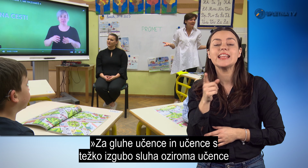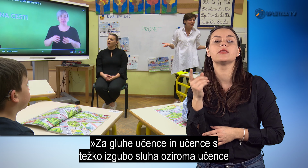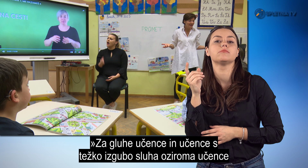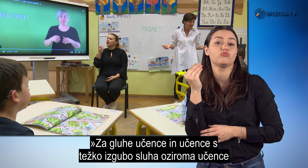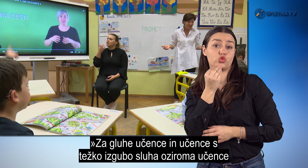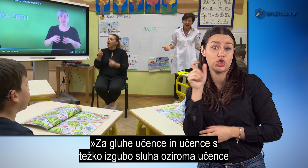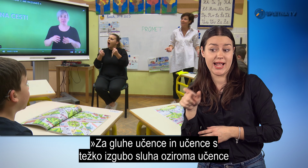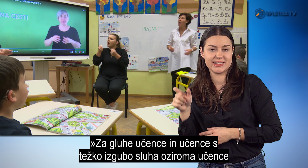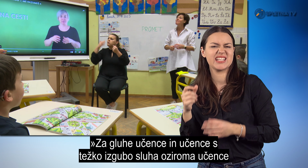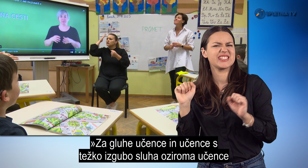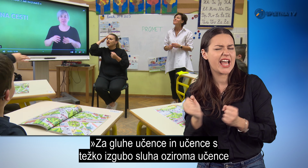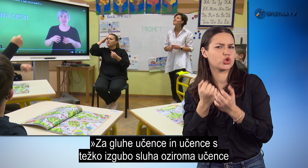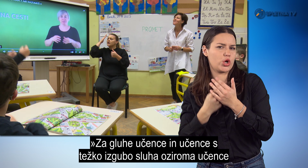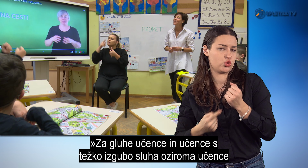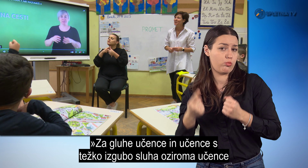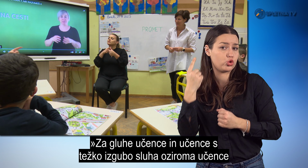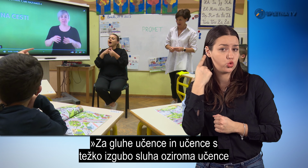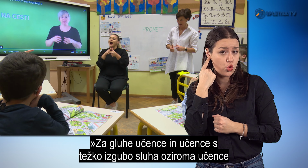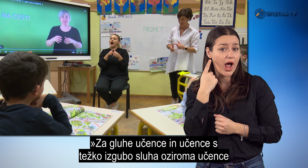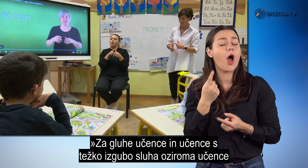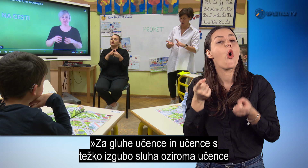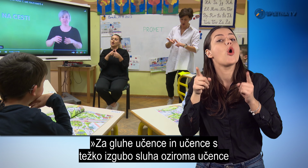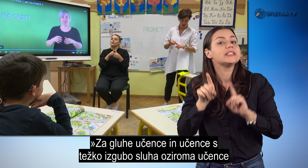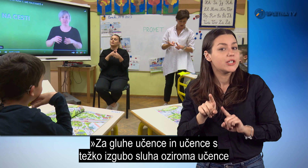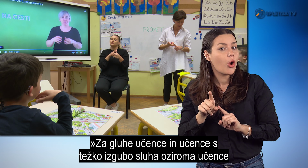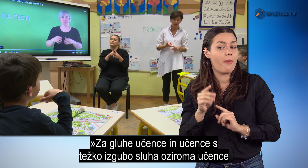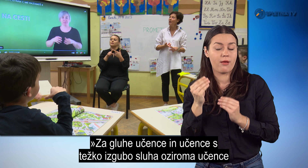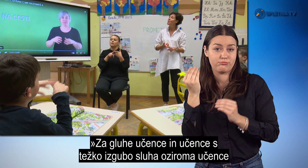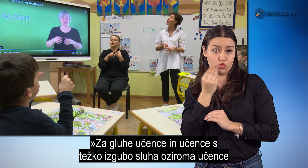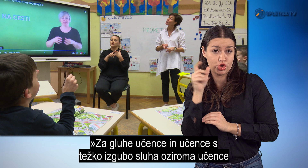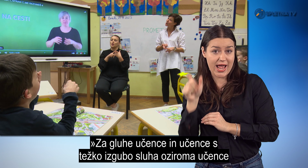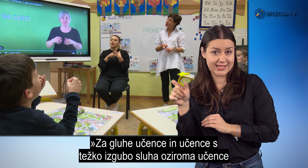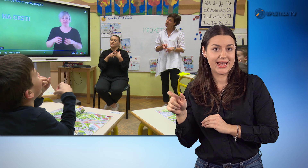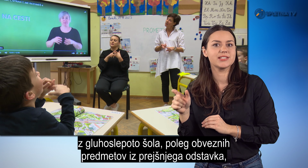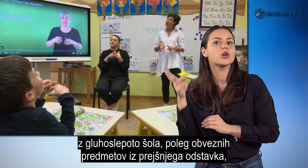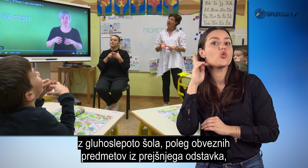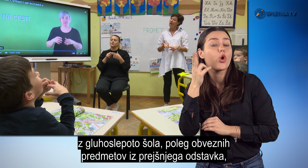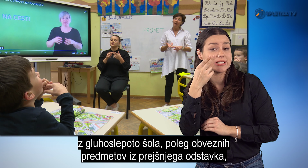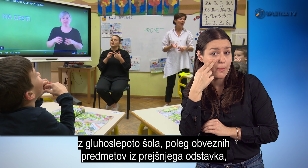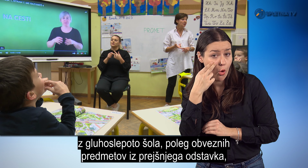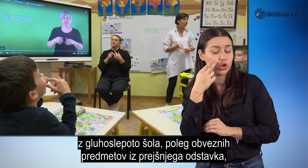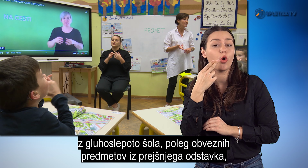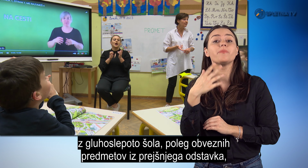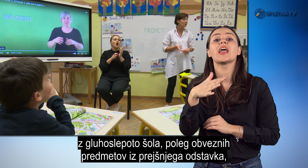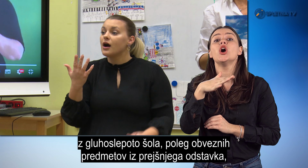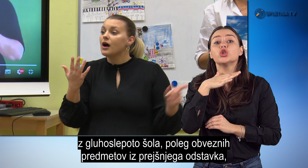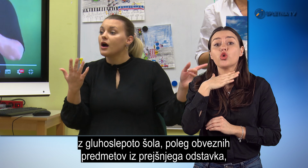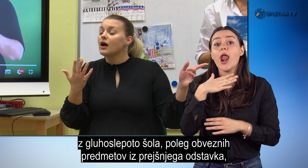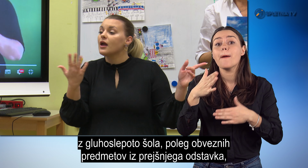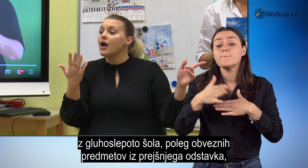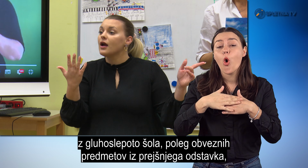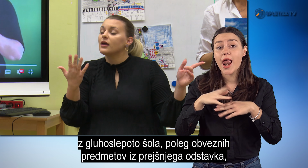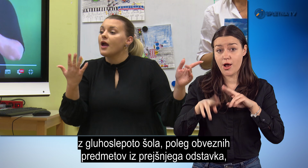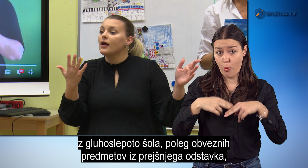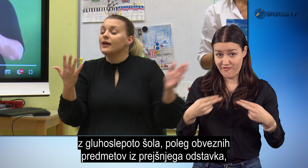s težko izgubo sluha oziroma učence z gluhoslepoto šola, poleg obveznih predmetov iz